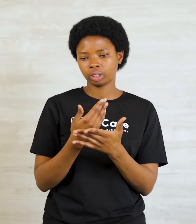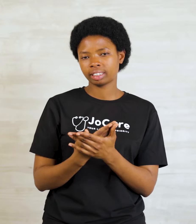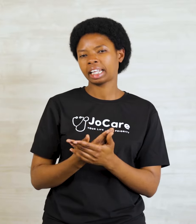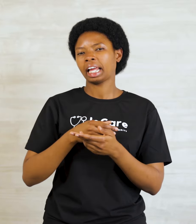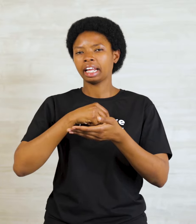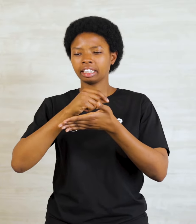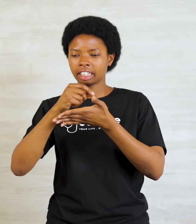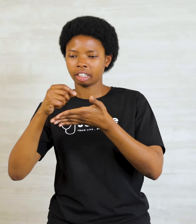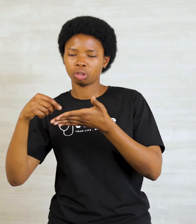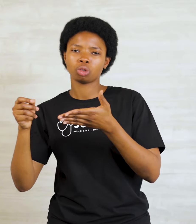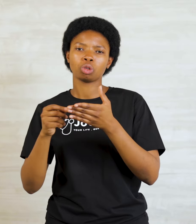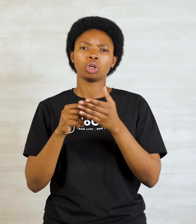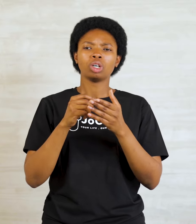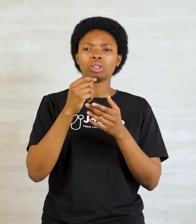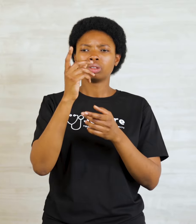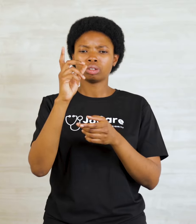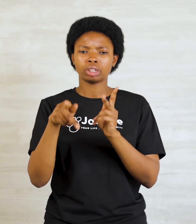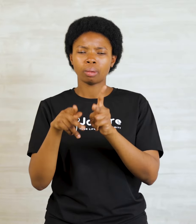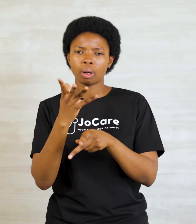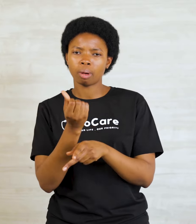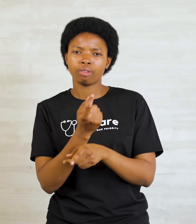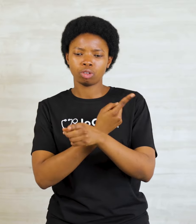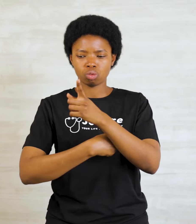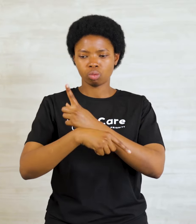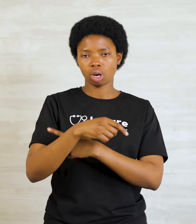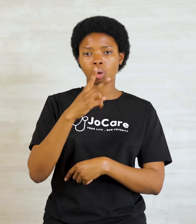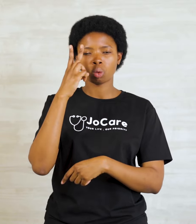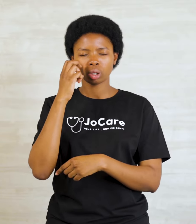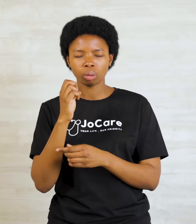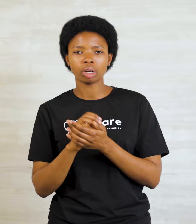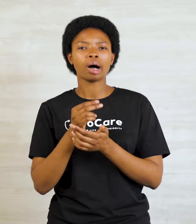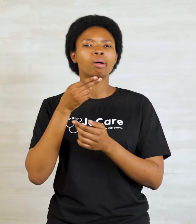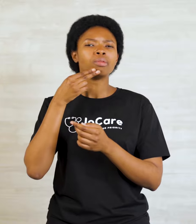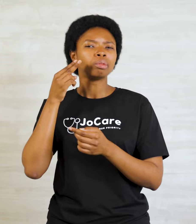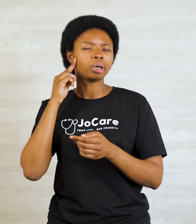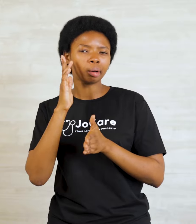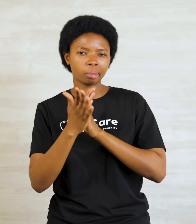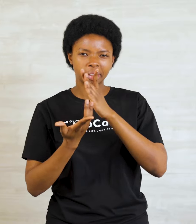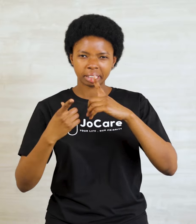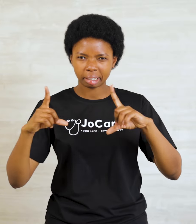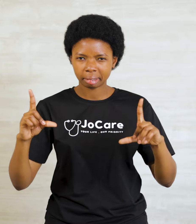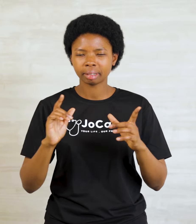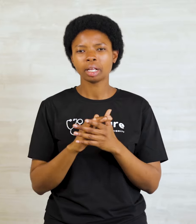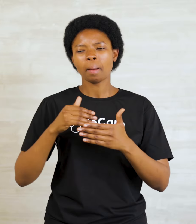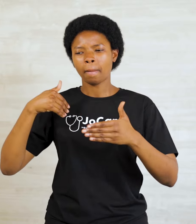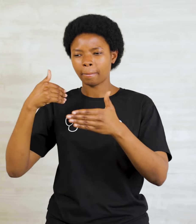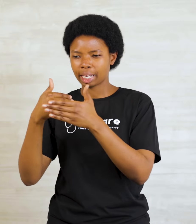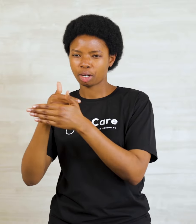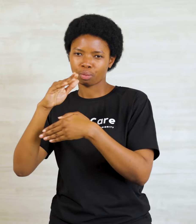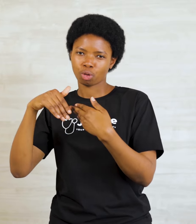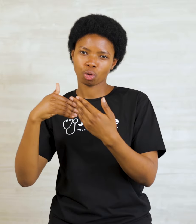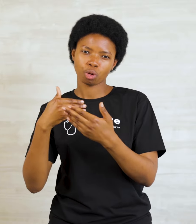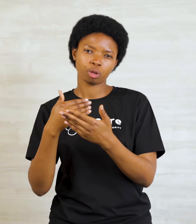zirimo amarenga zirimo uburyo abantu baboneza urubyaro ku buryo abantu bose baba bashoboye basobanukiwe serivisi zo kuboneza urubyaro ndetse